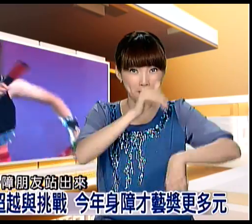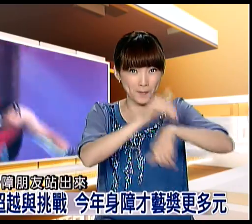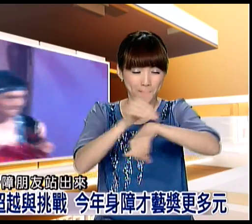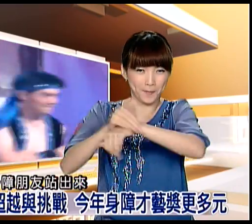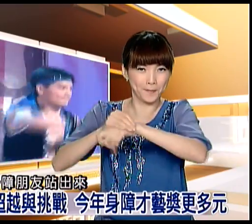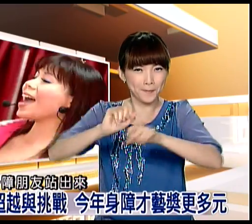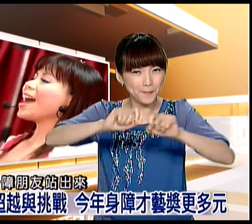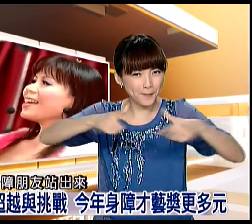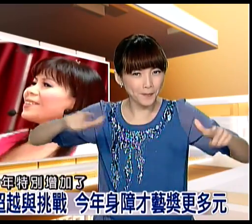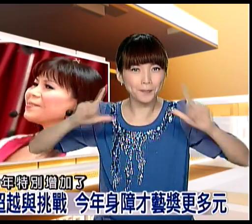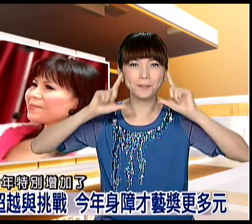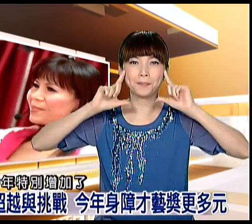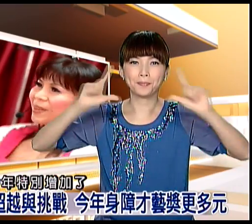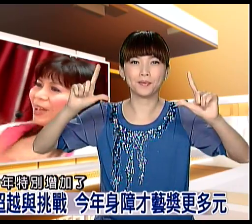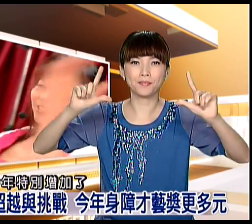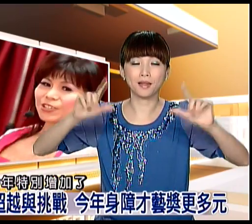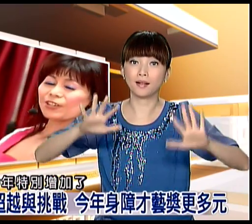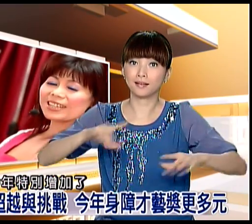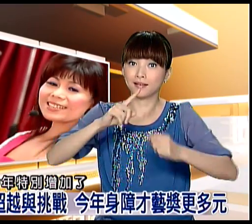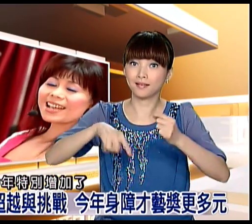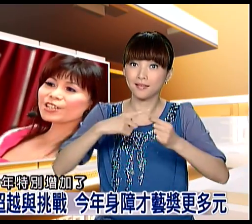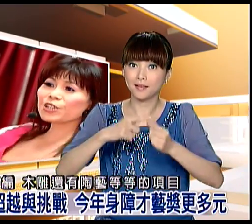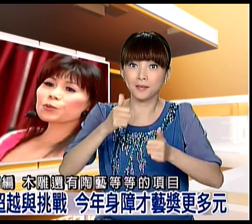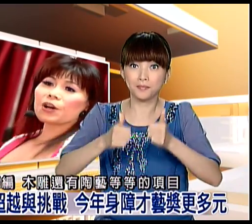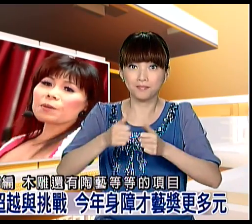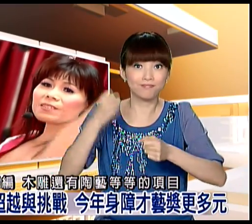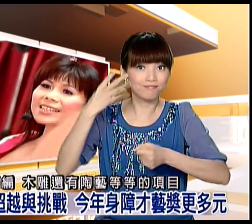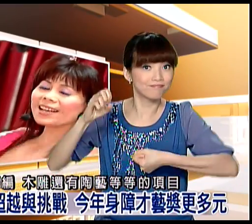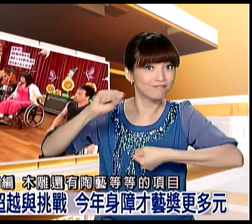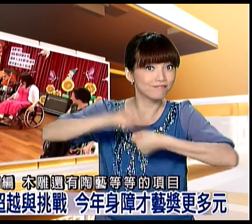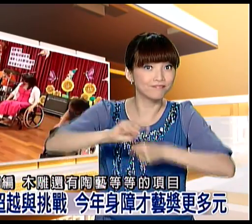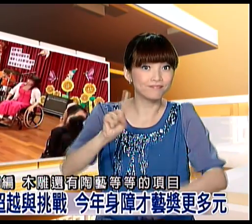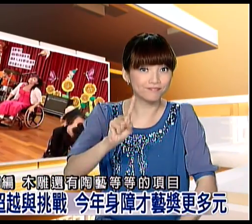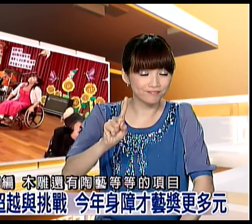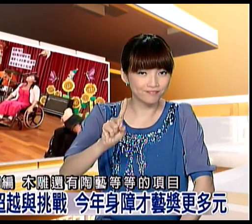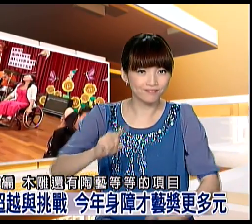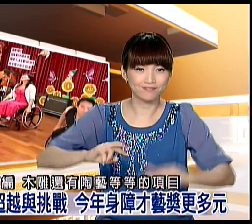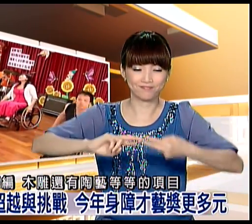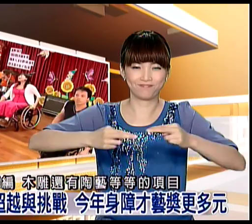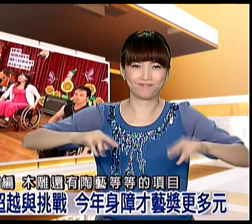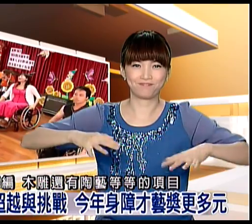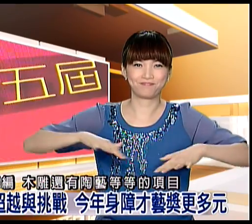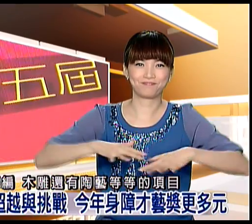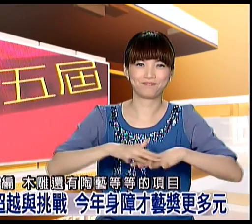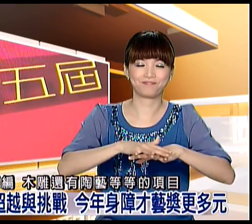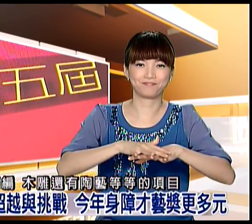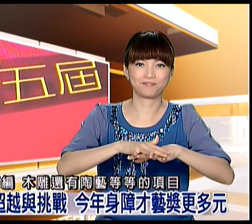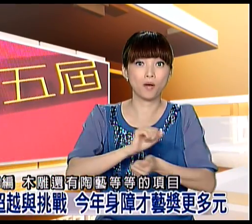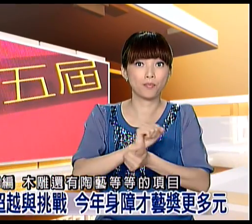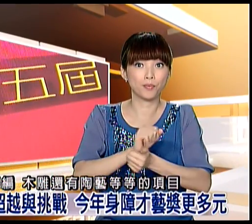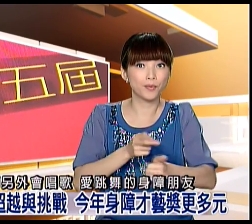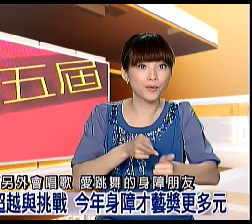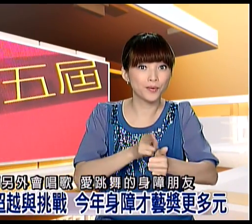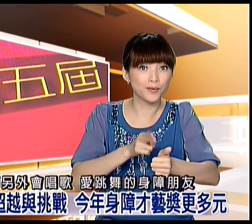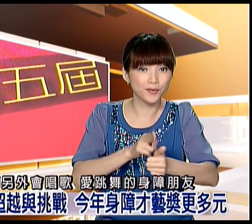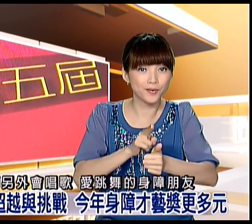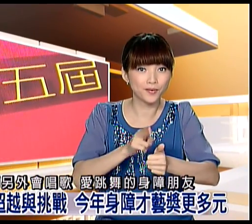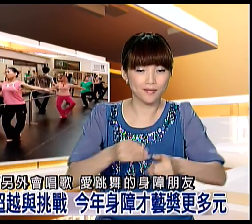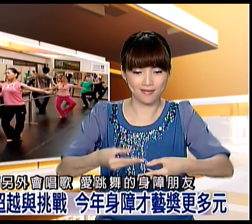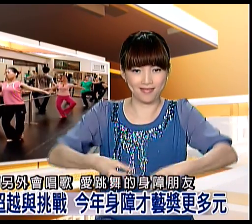来。今年特别增加了藤编、木雕还有陶艺等等的项目，而另外